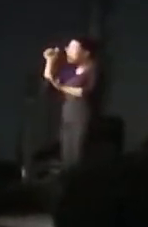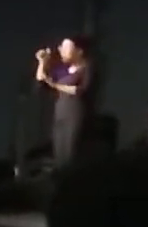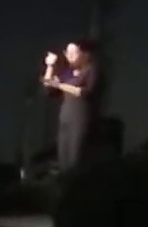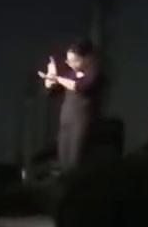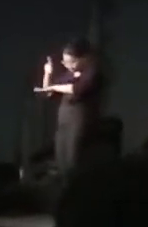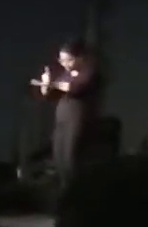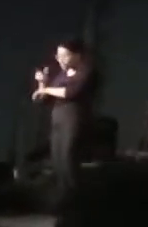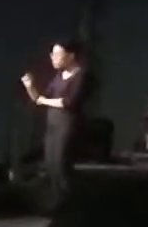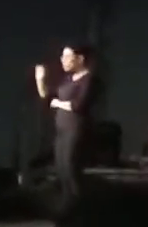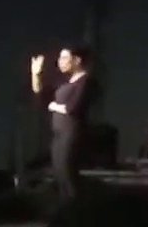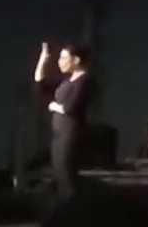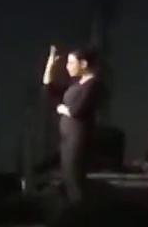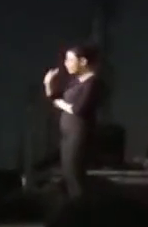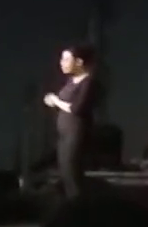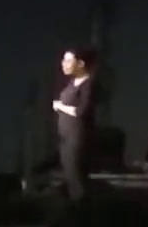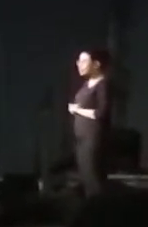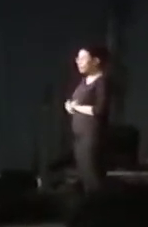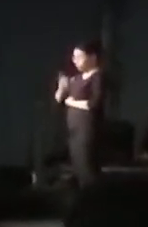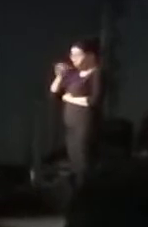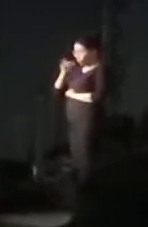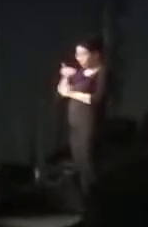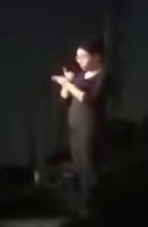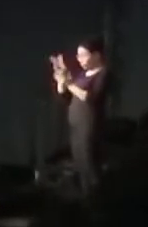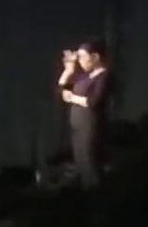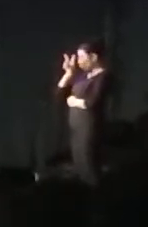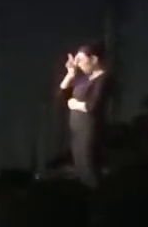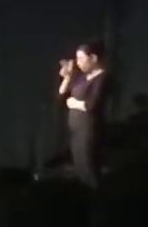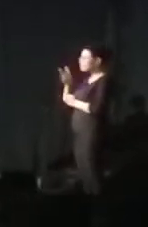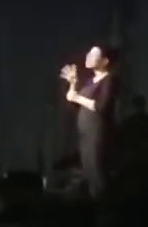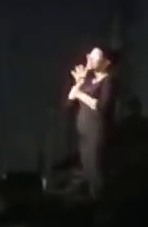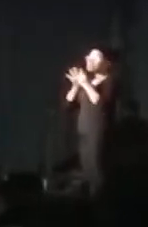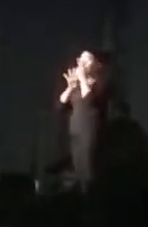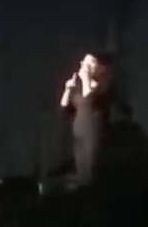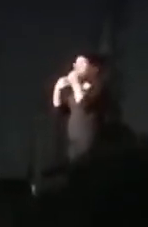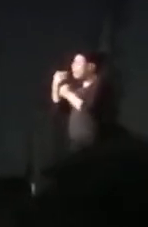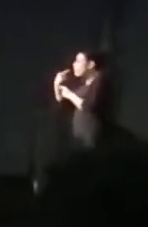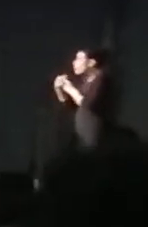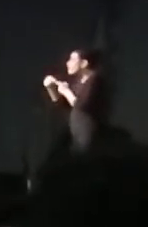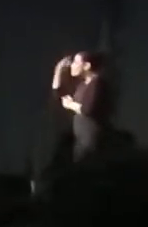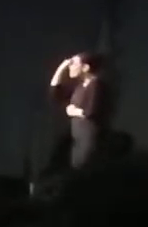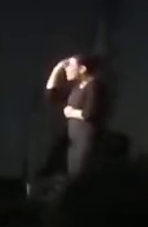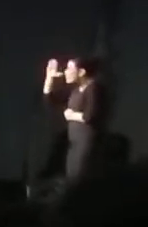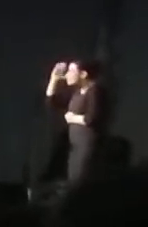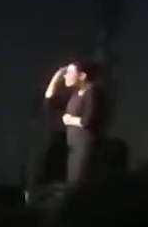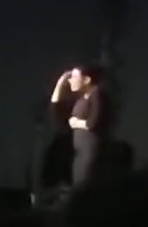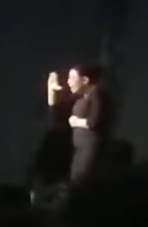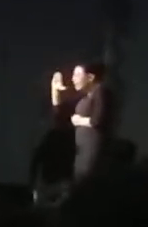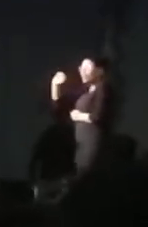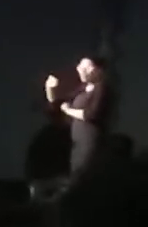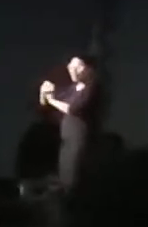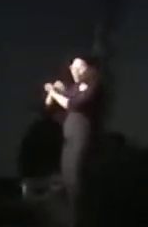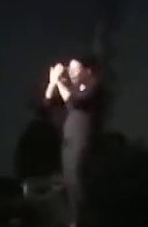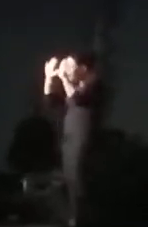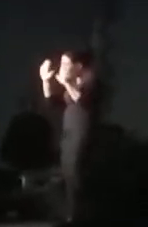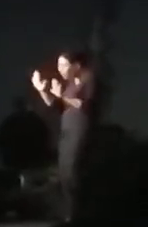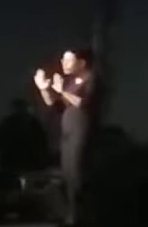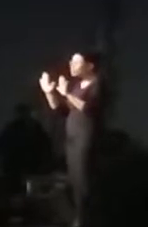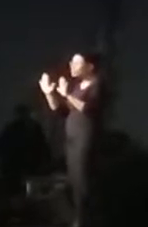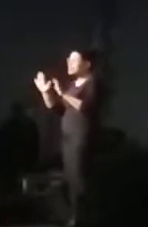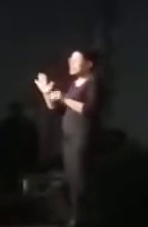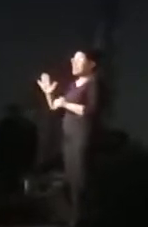eu fazia, vou contar pra vocês essa história que é legal, para entender como não funciona, só funciona se